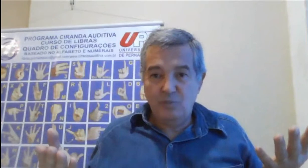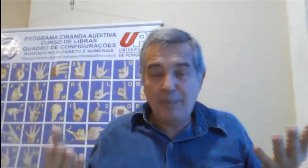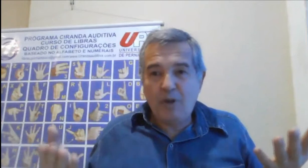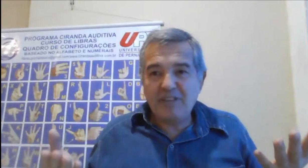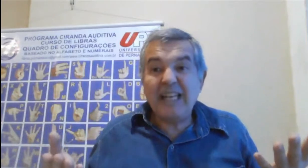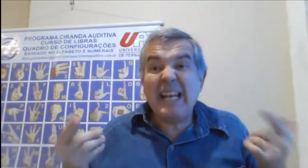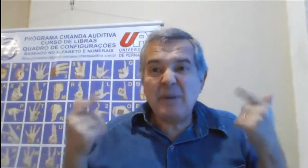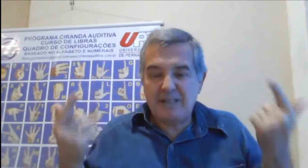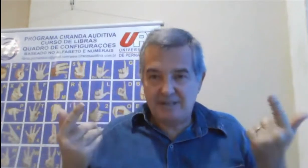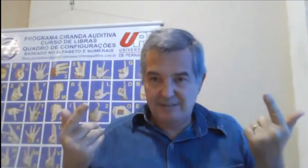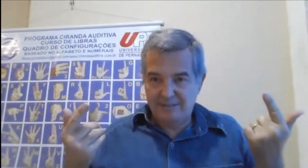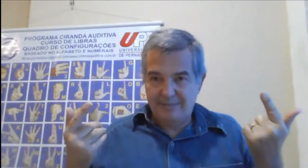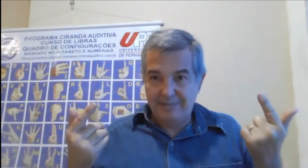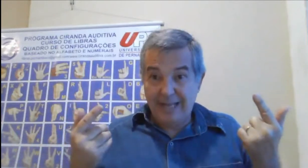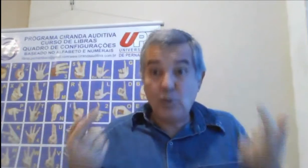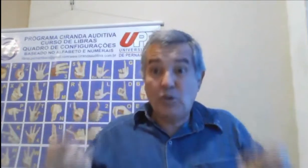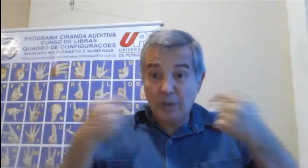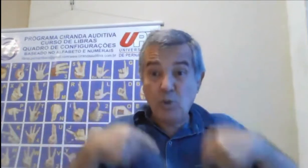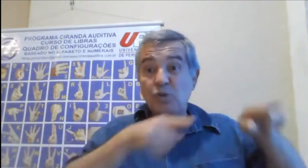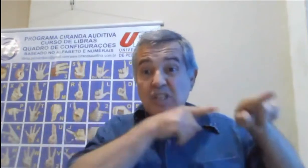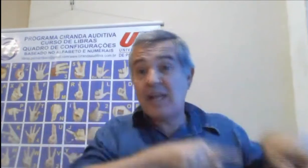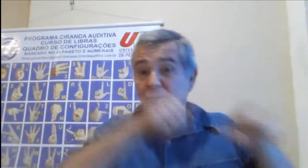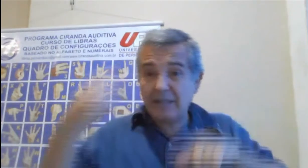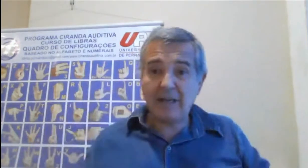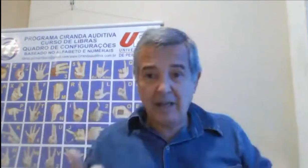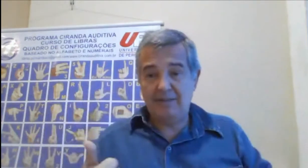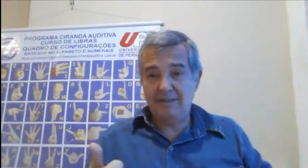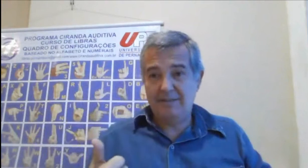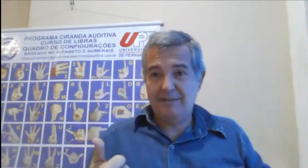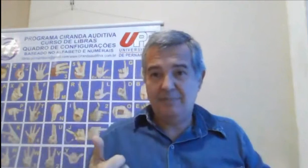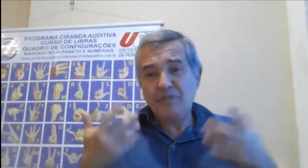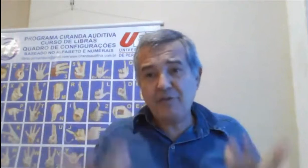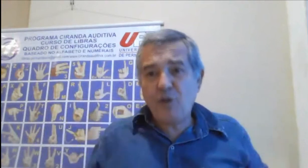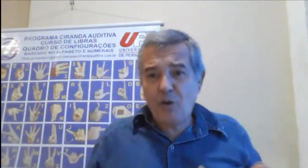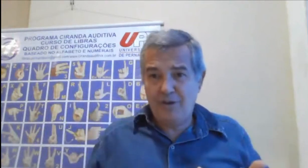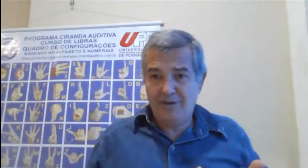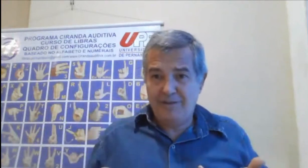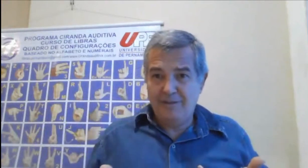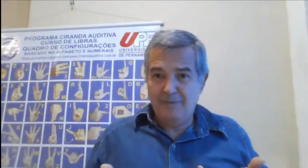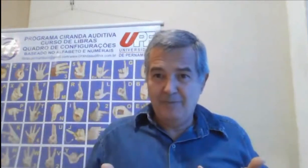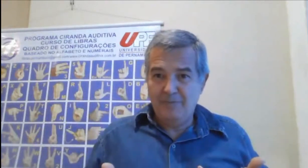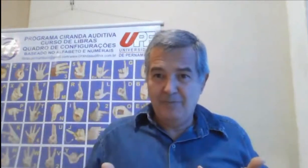Não é prova de Libras. É do conteúdo do sinal do Detran. Por favor.